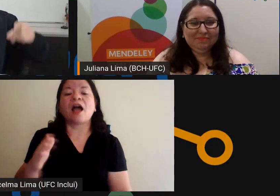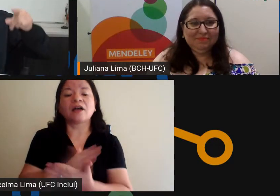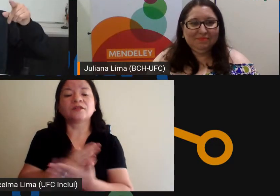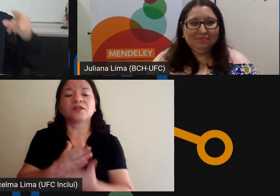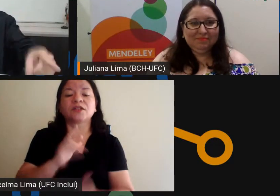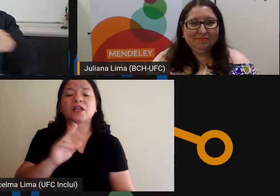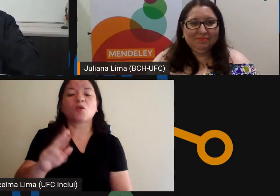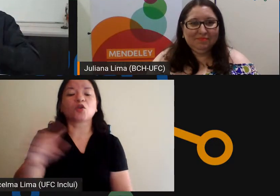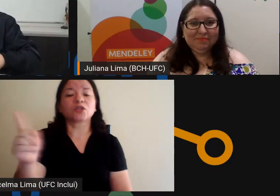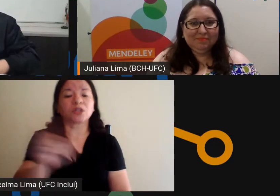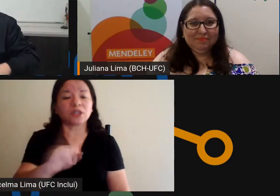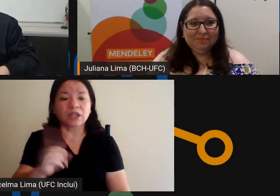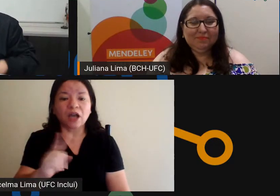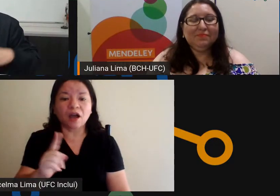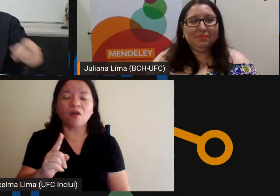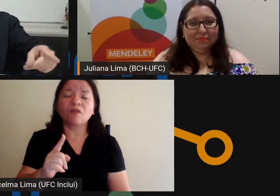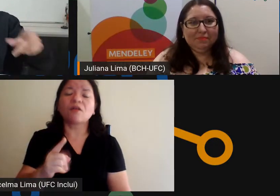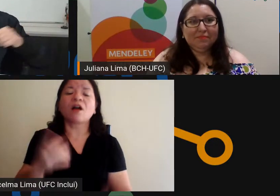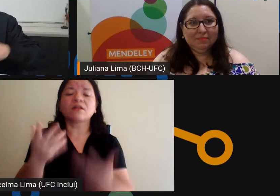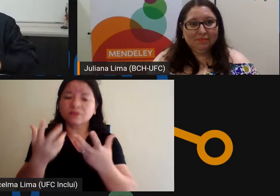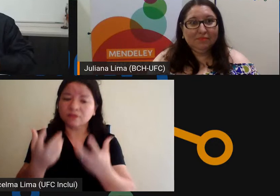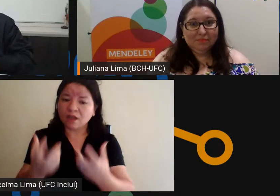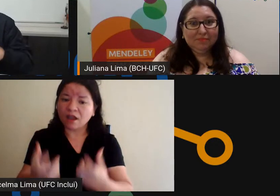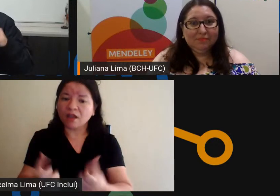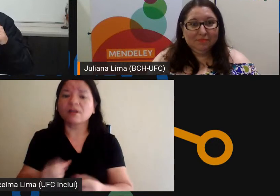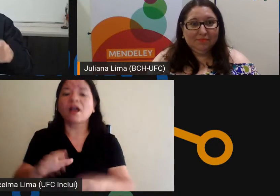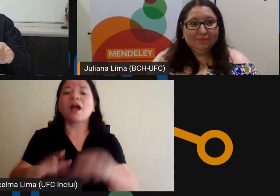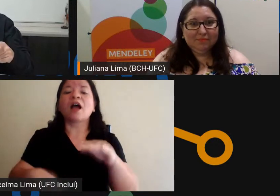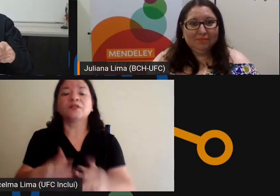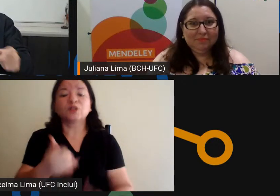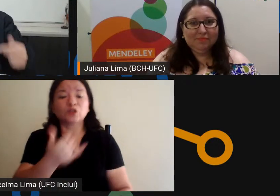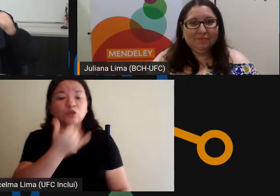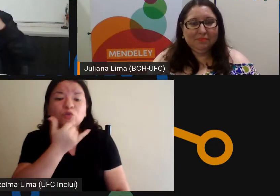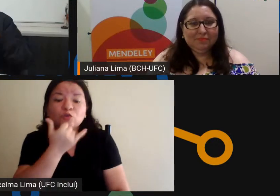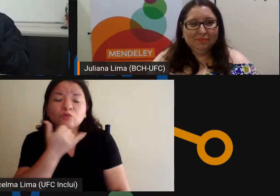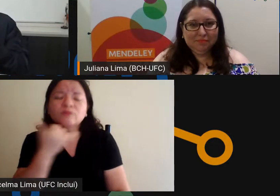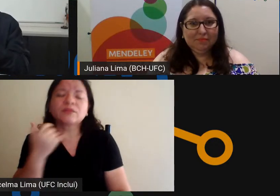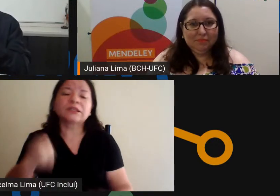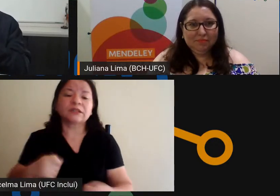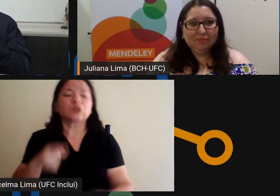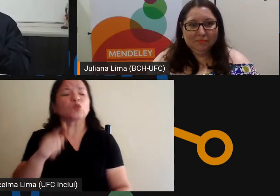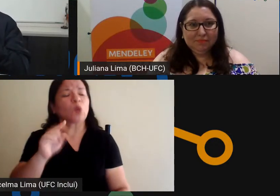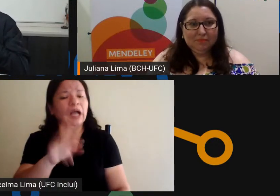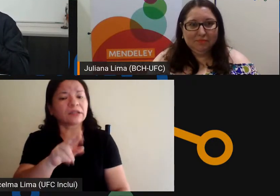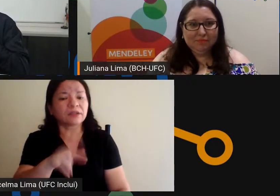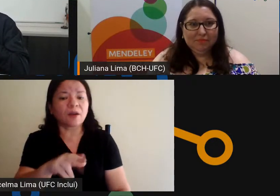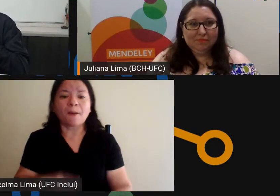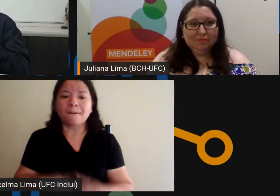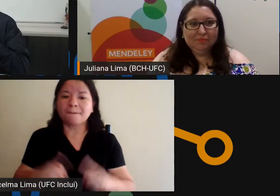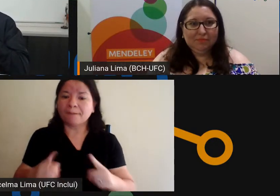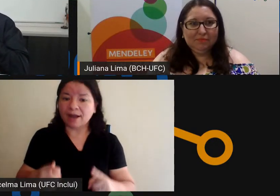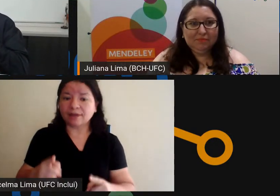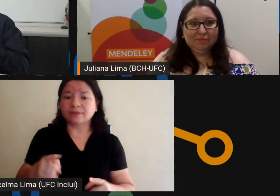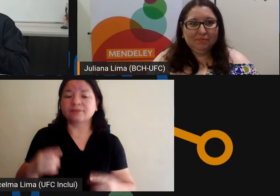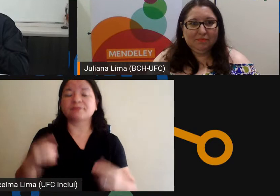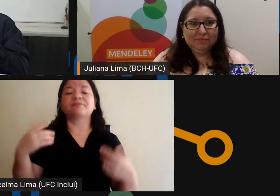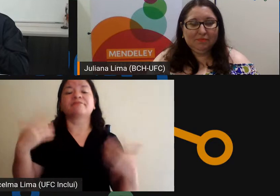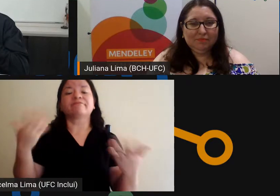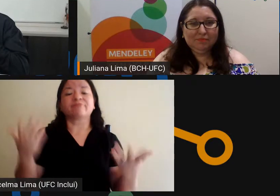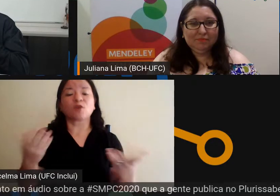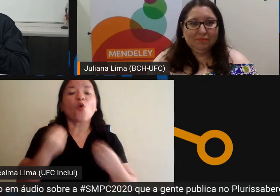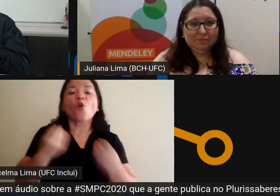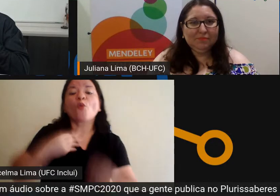Nature teve que falar, desculpa, tá certo, você tá com a razão. Teve isso, mas levei também cacetada. E como é que eu aprendi? Levando